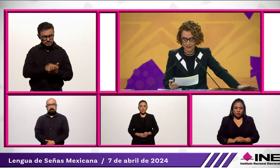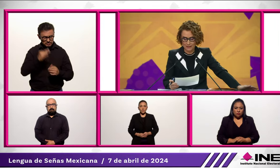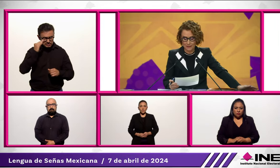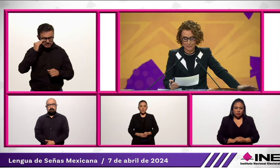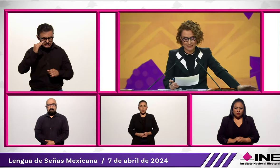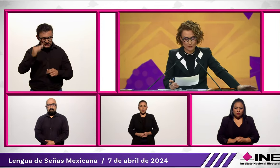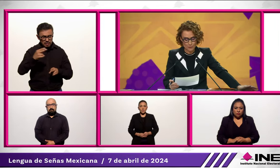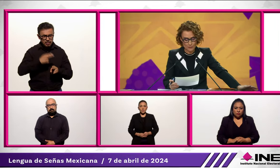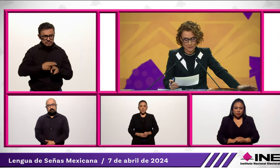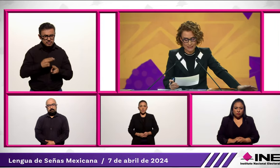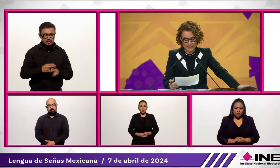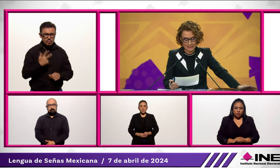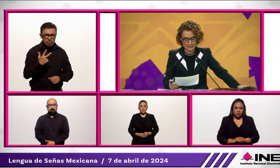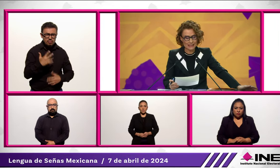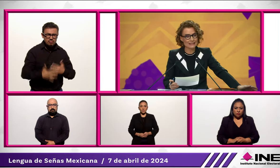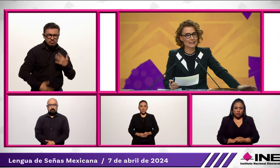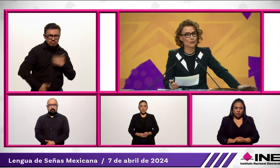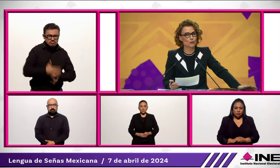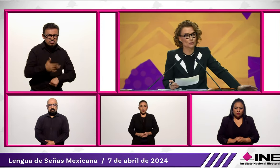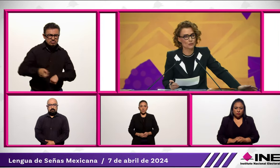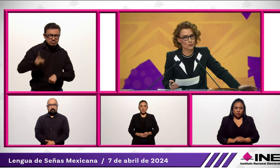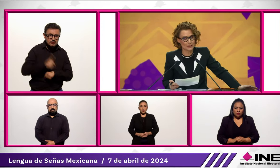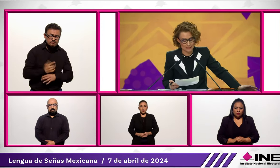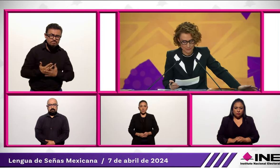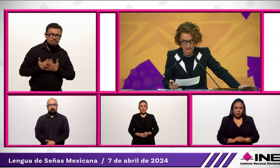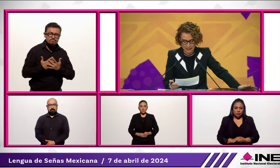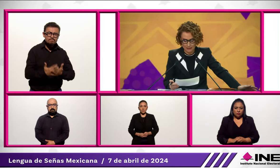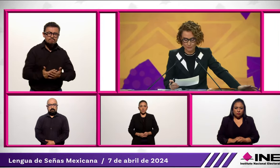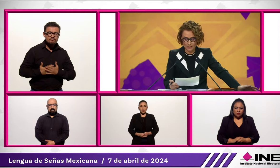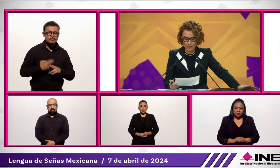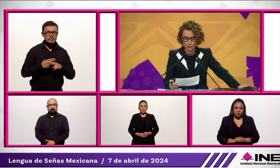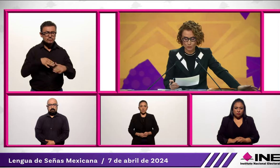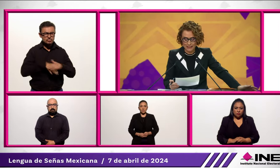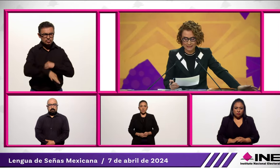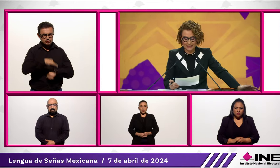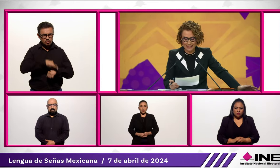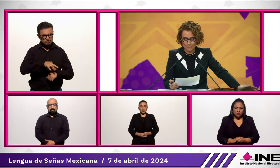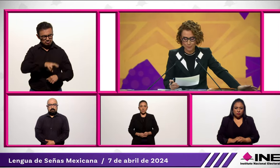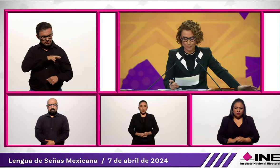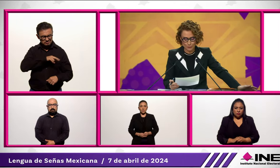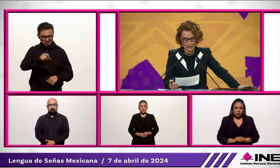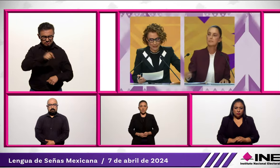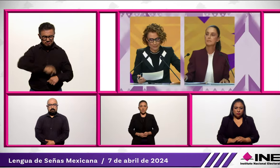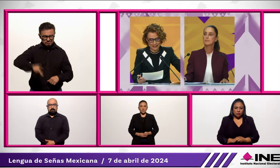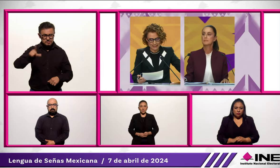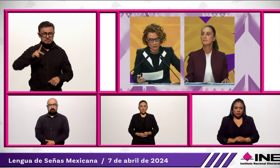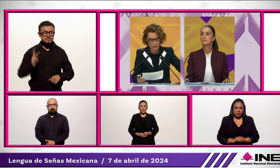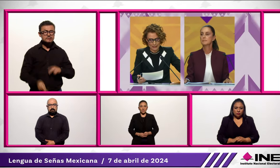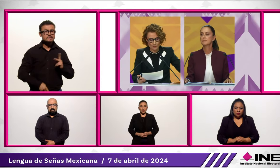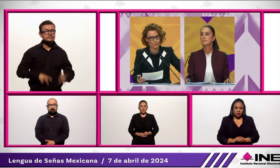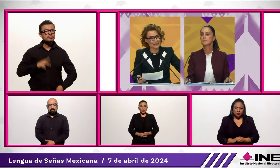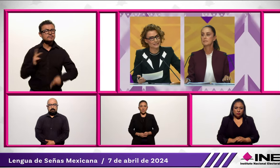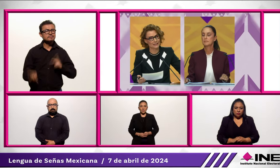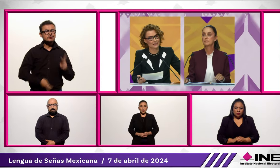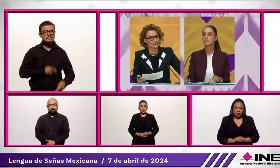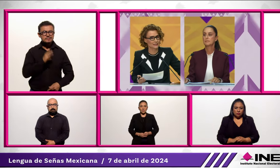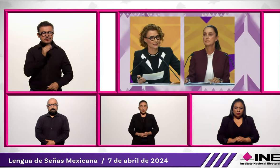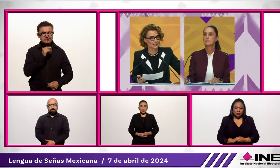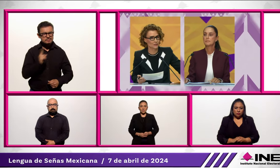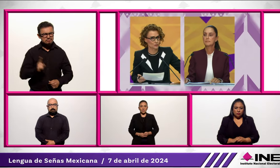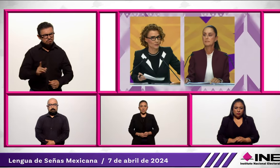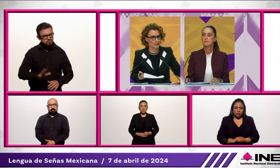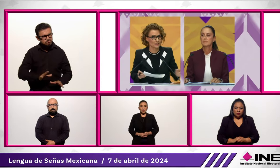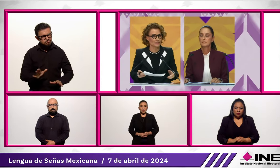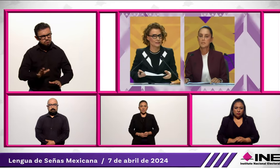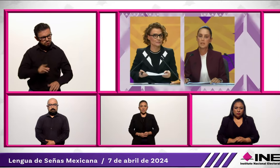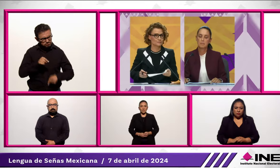días. Pasar por un especialista te lo condicionan demasiado. ¿Usted qué propondría para que esto ya no pase en las